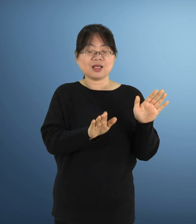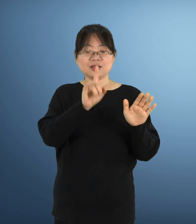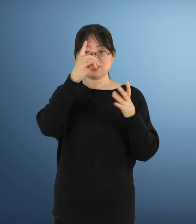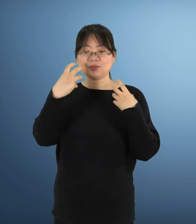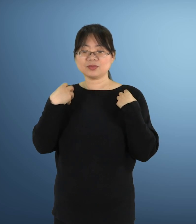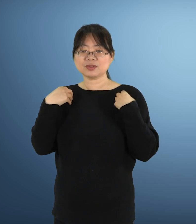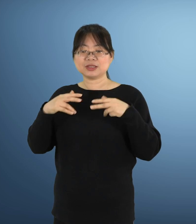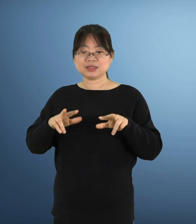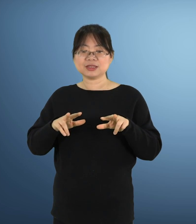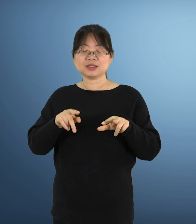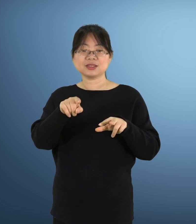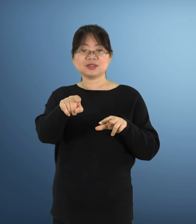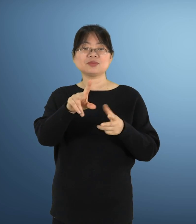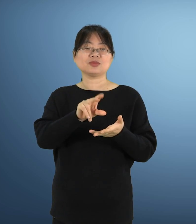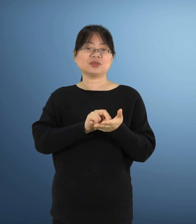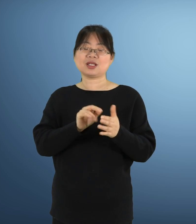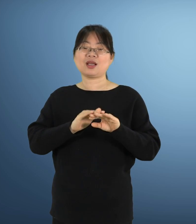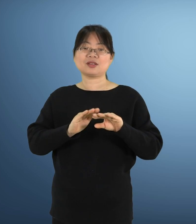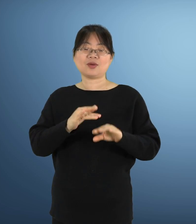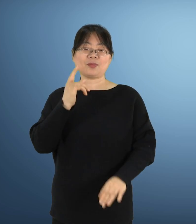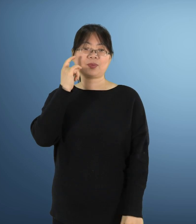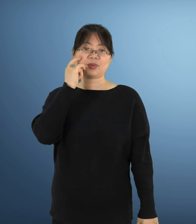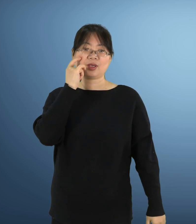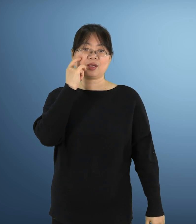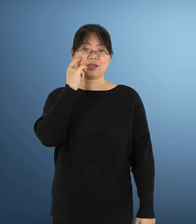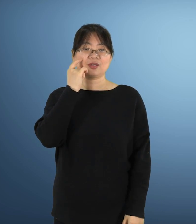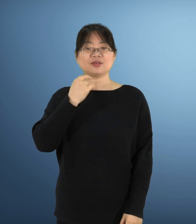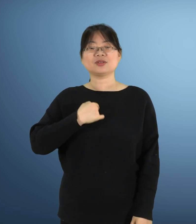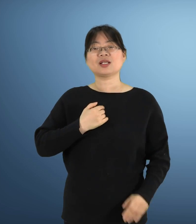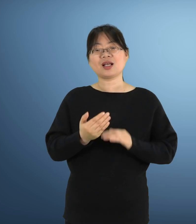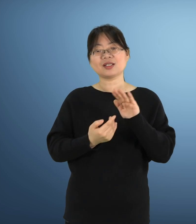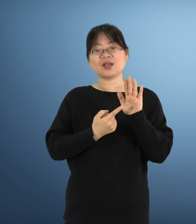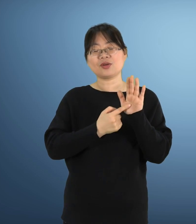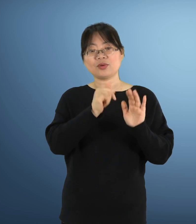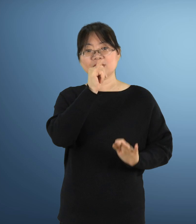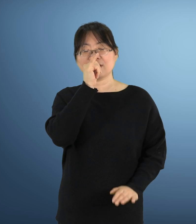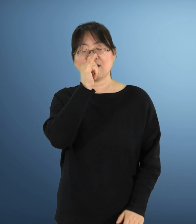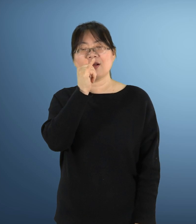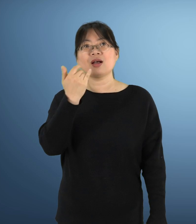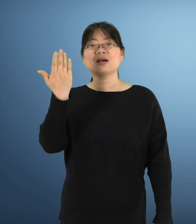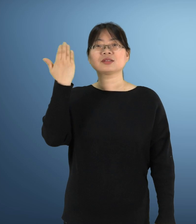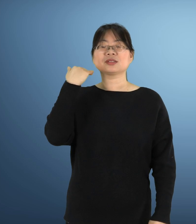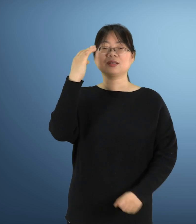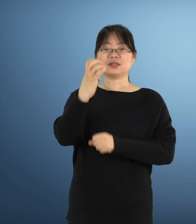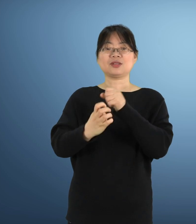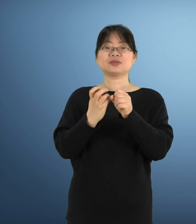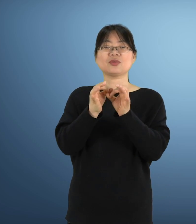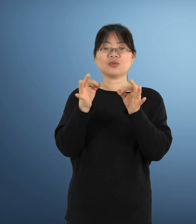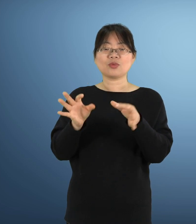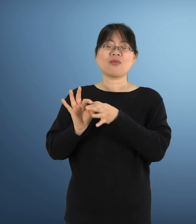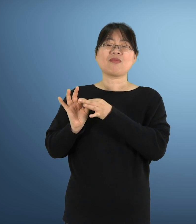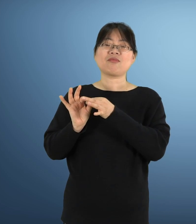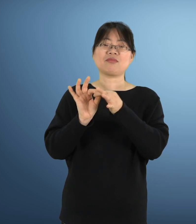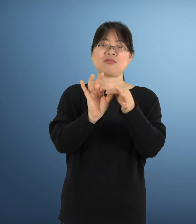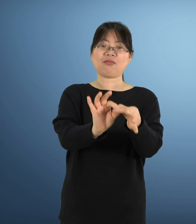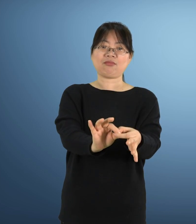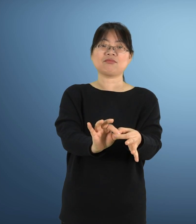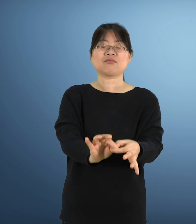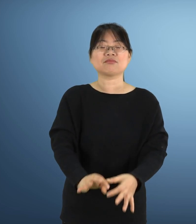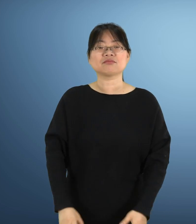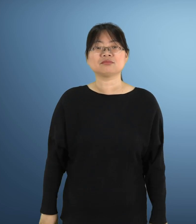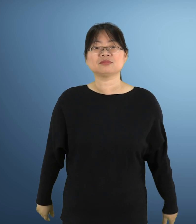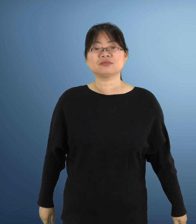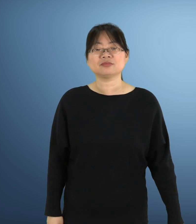절대 이 부동산을 못 잡습니다. 이건 제가 예언합니다. 지금 지난 40년을 그래왔어요.